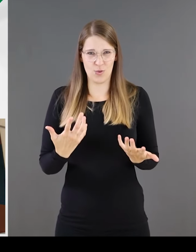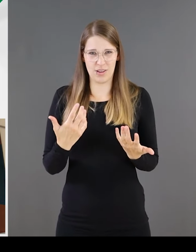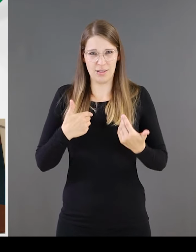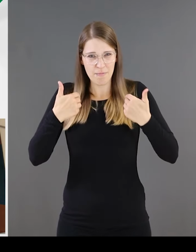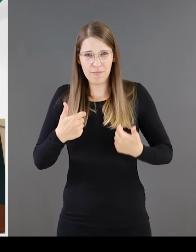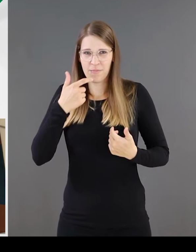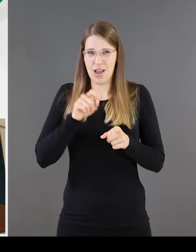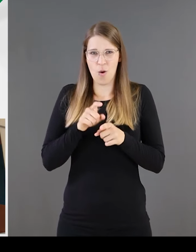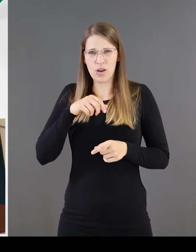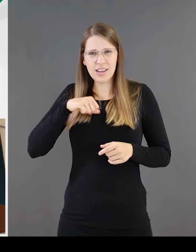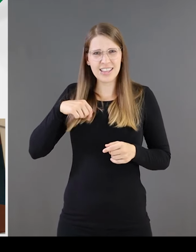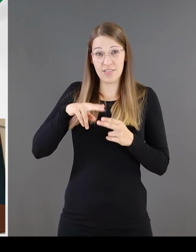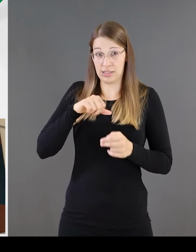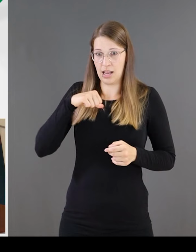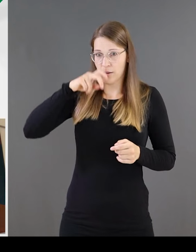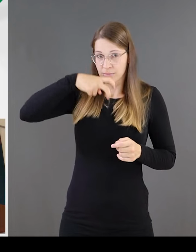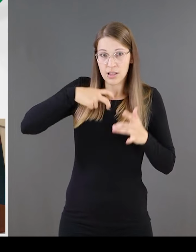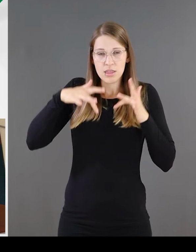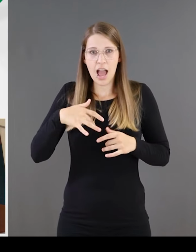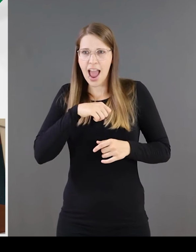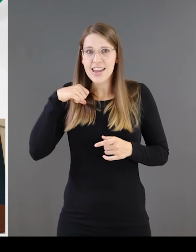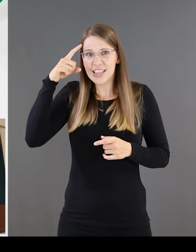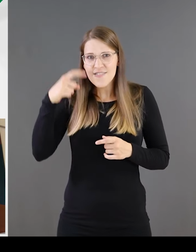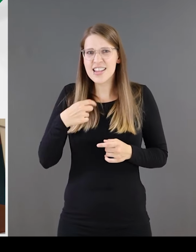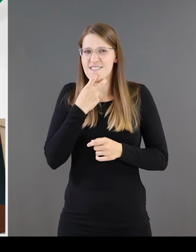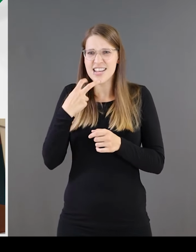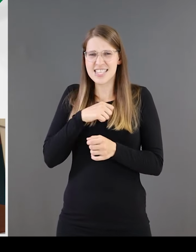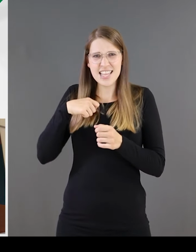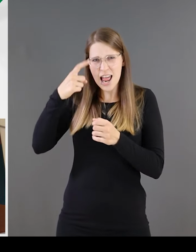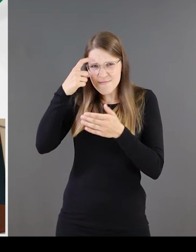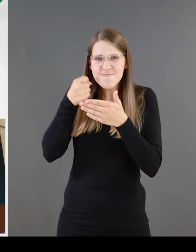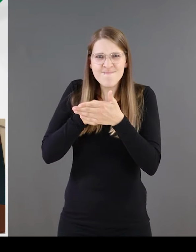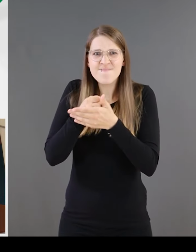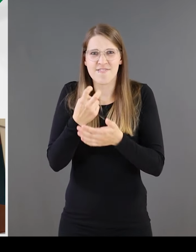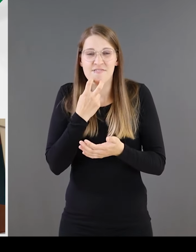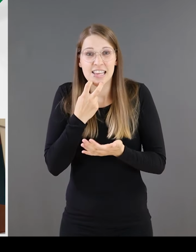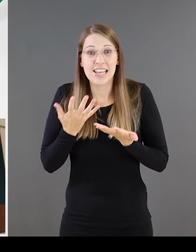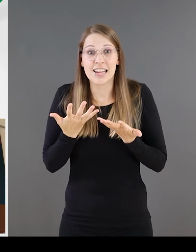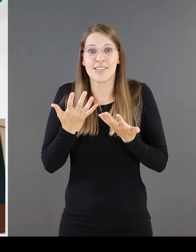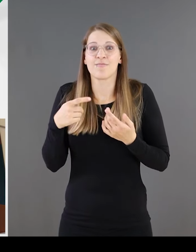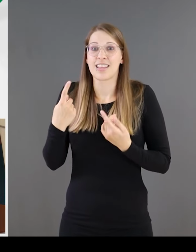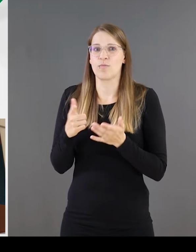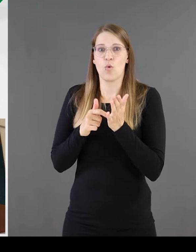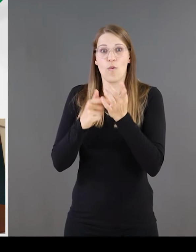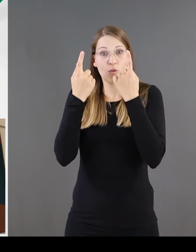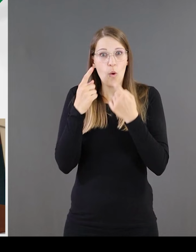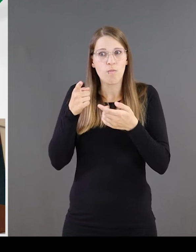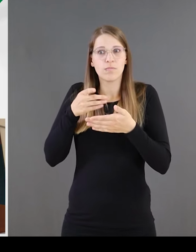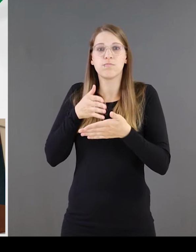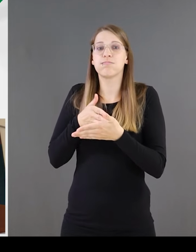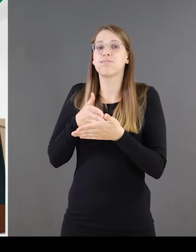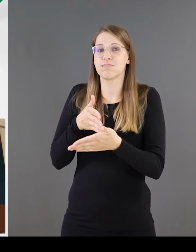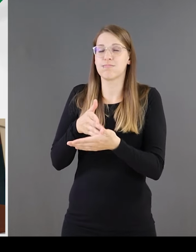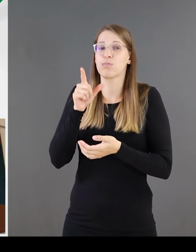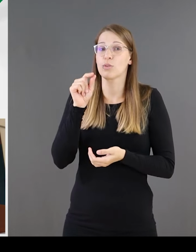stoßen sie immer wieder auf Hindernisse. Das heißt, sie wollen Dinge, die sie noch nicht können oder sie wollen Dinge, die sie nicht dürfen. Dabei sind sie von